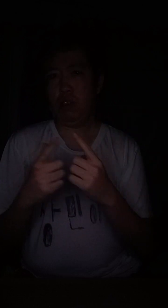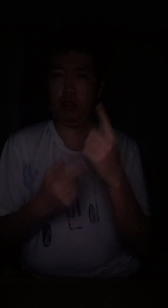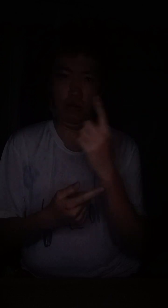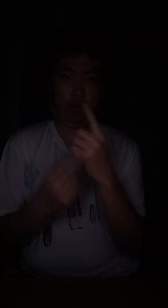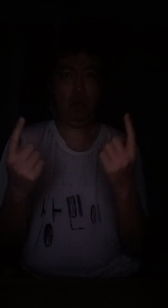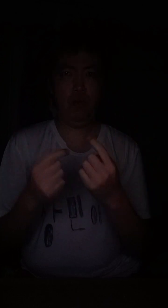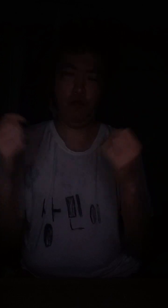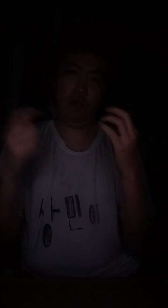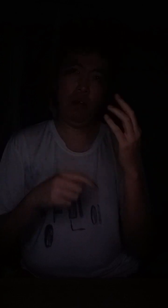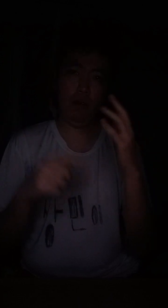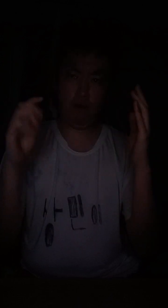온 것이나 다름없습니다.